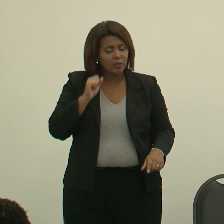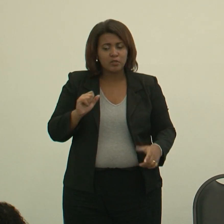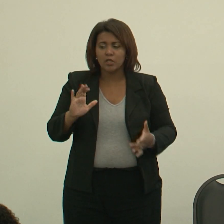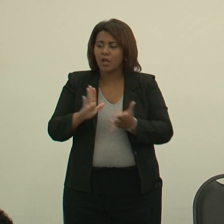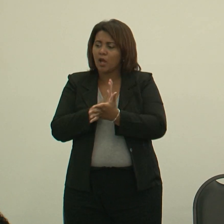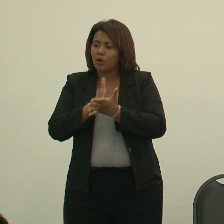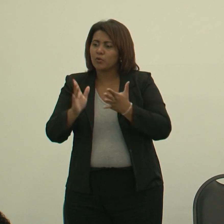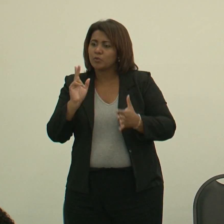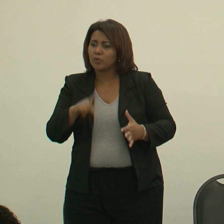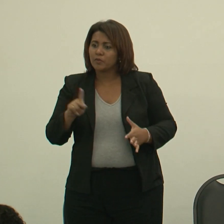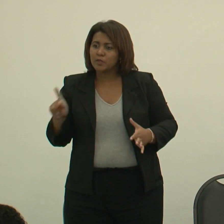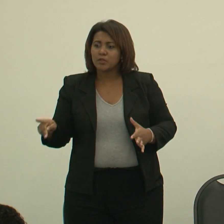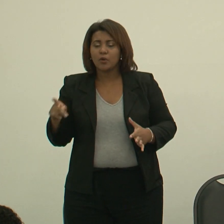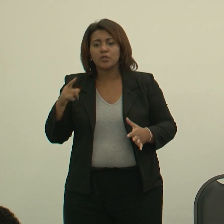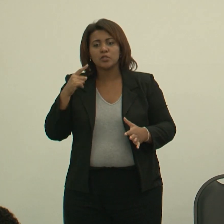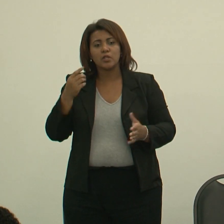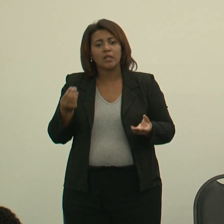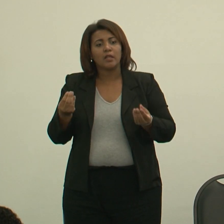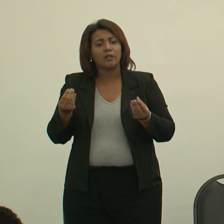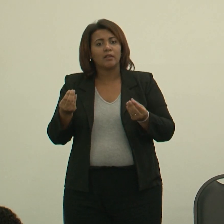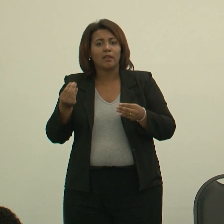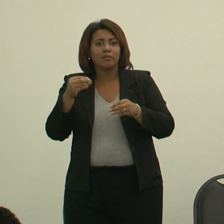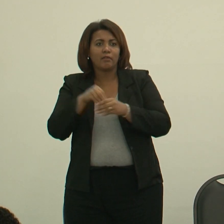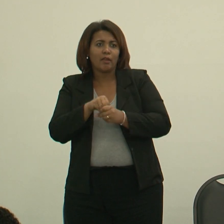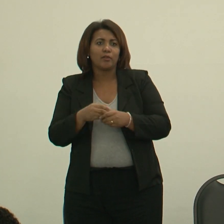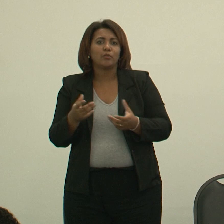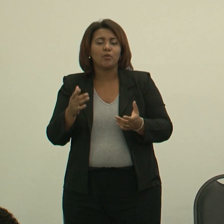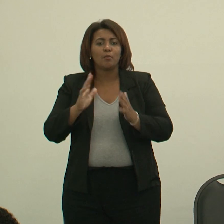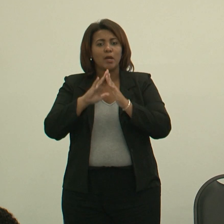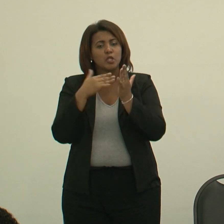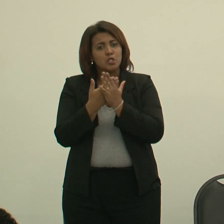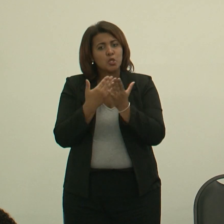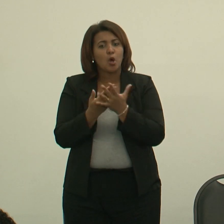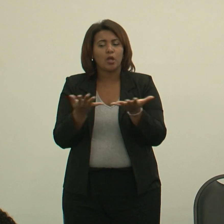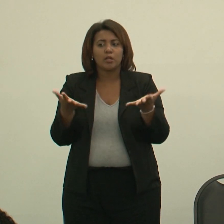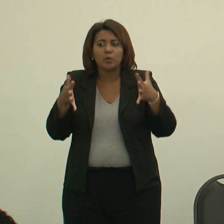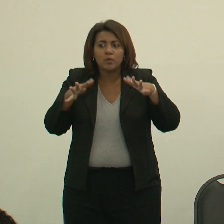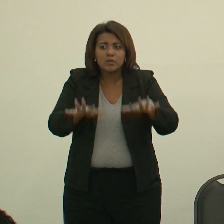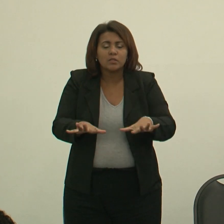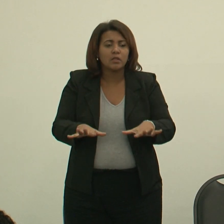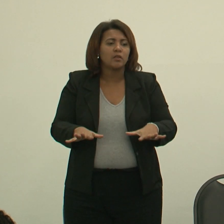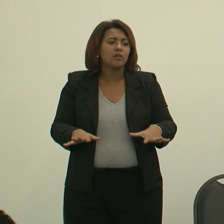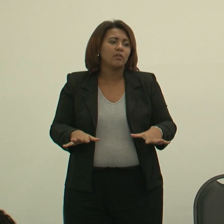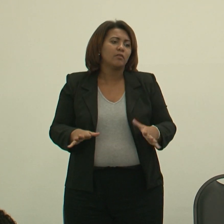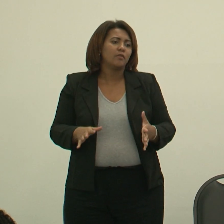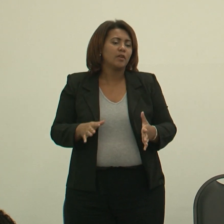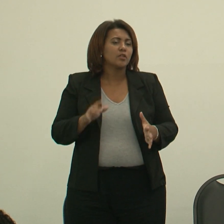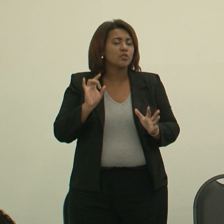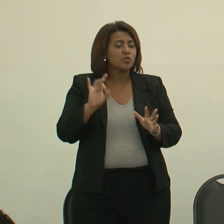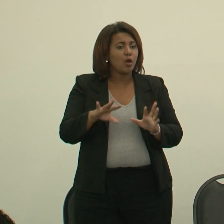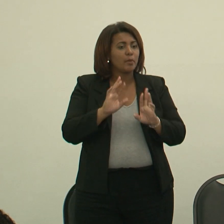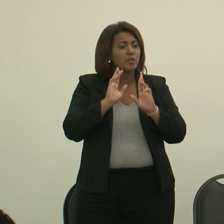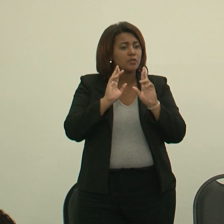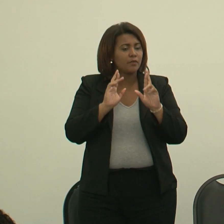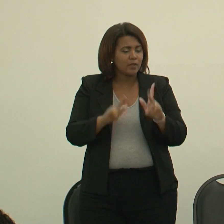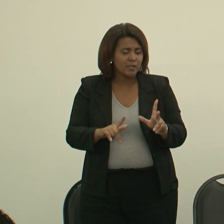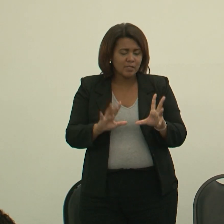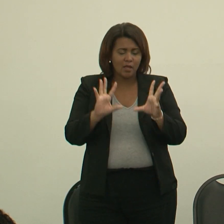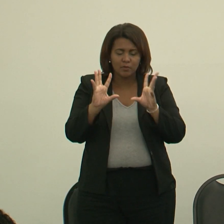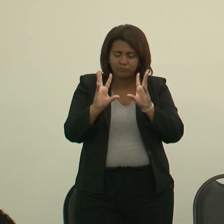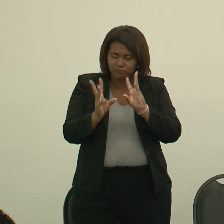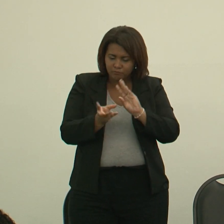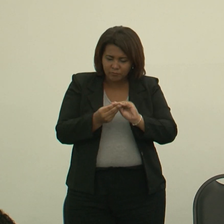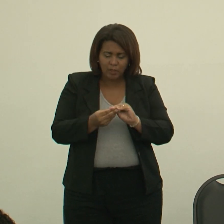estão atuando numa escola inclusiva com ou sem alunos surdos. Então, só para diferenciar muito sucintamente, eu não